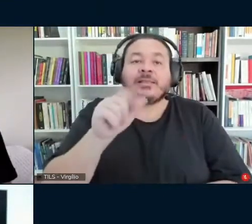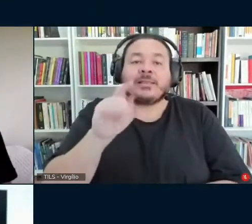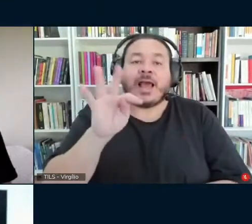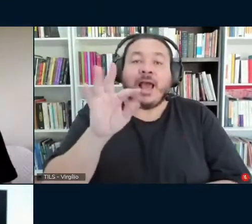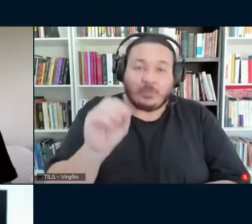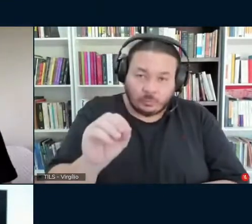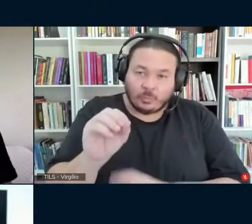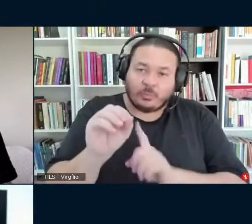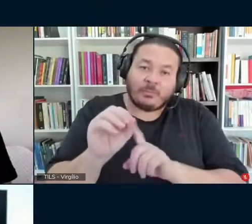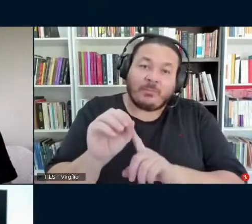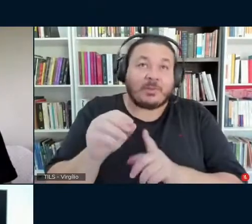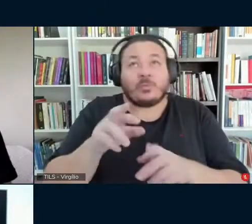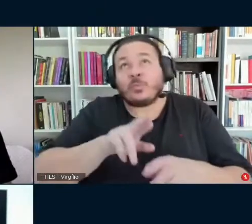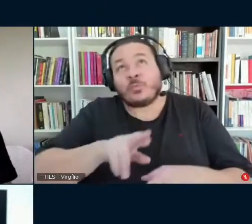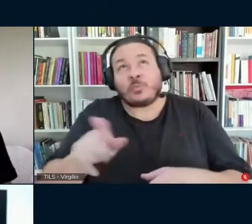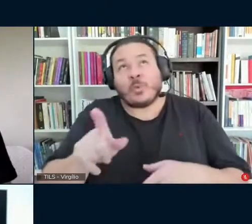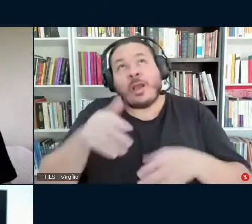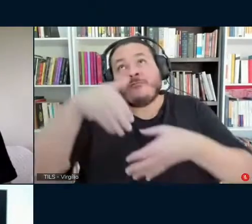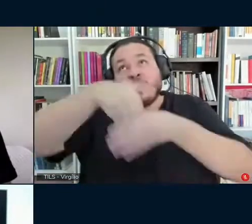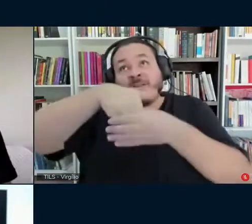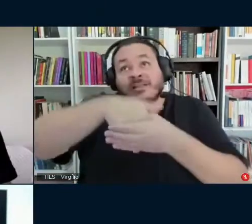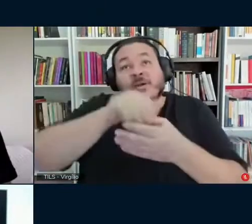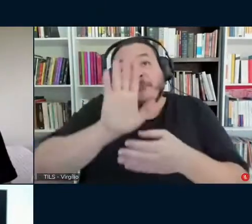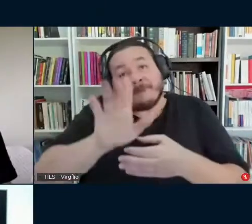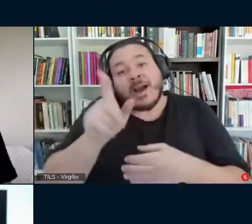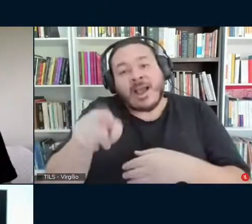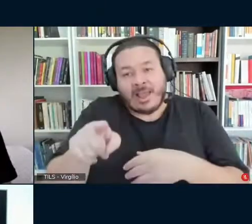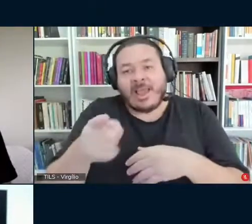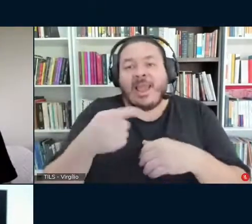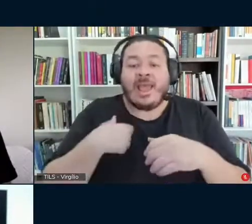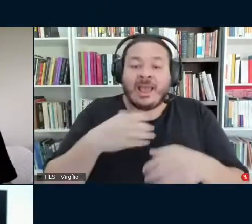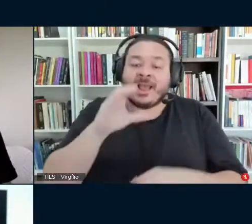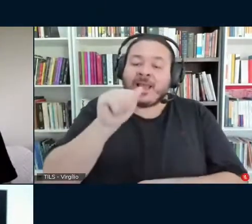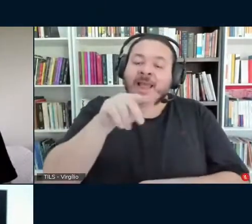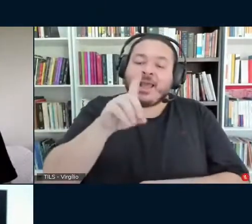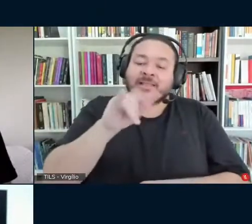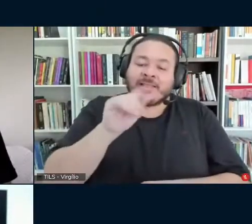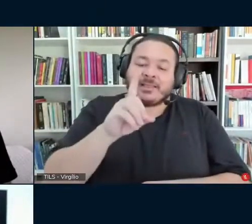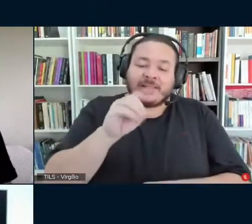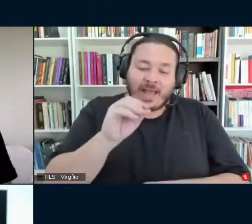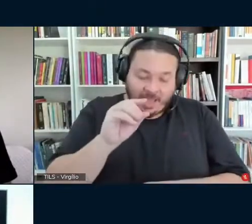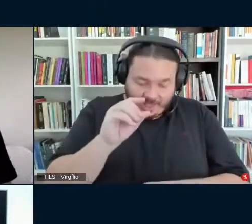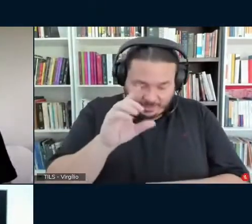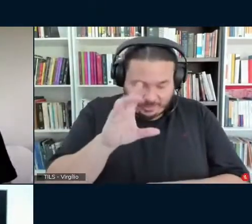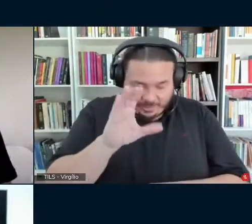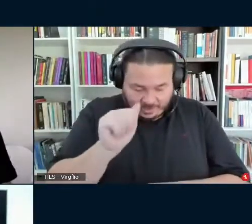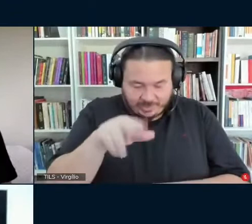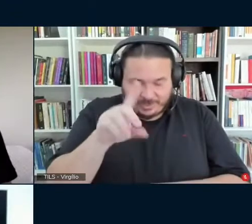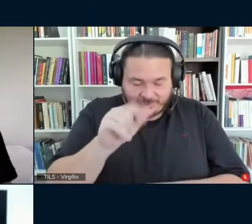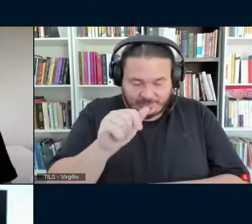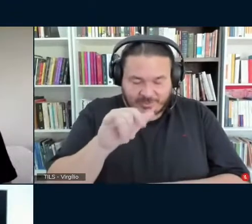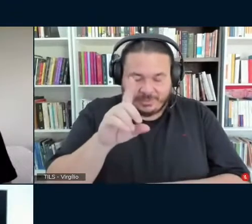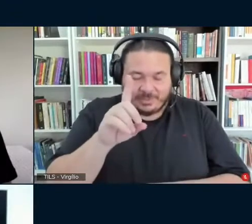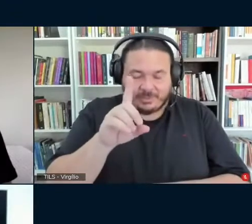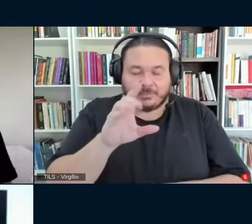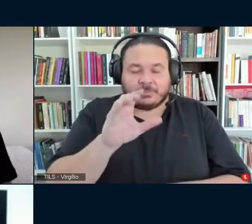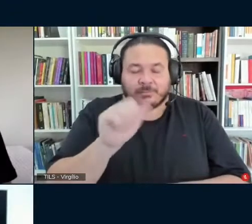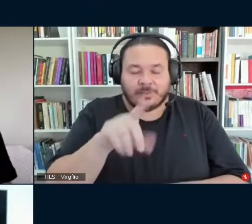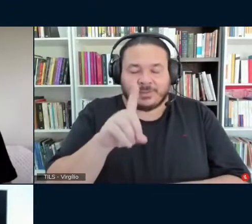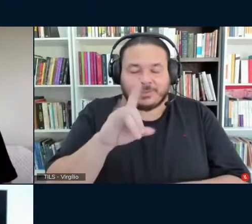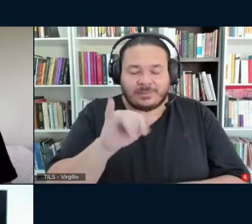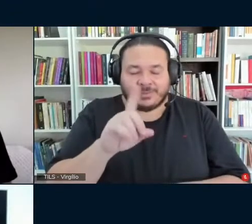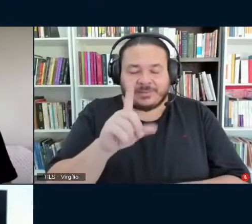candidatando a um título, mas não é, é doutorando, o nosso doutorando, como eu gosto de chamar os meus